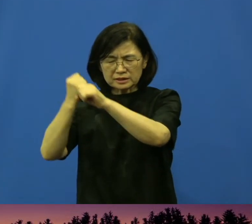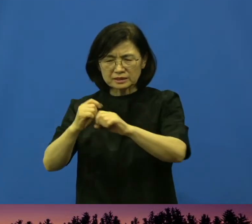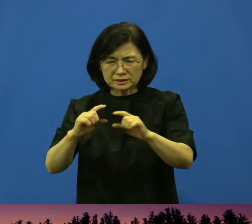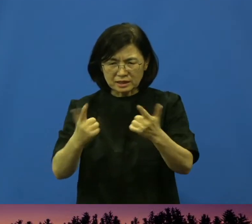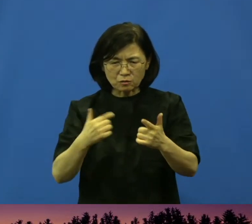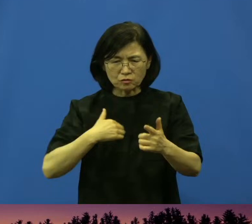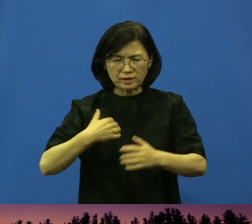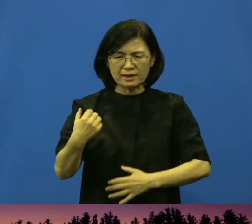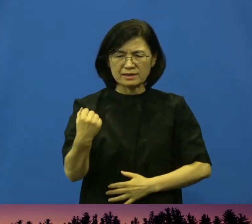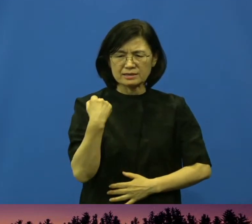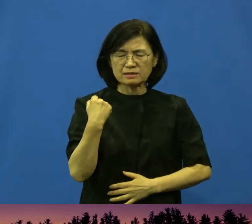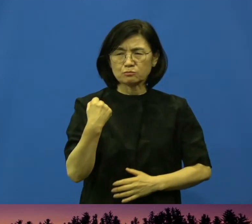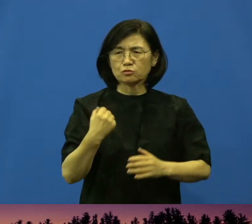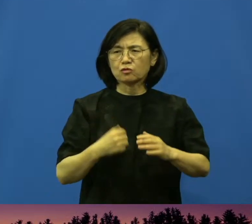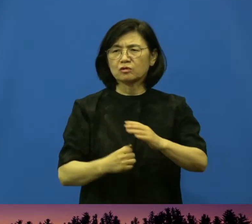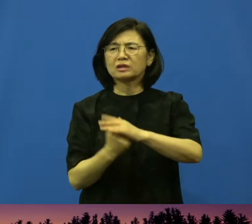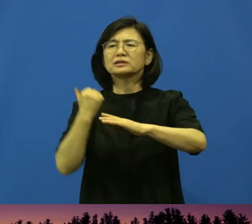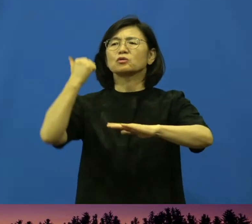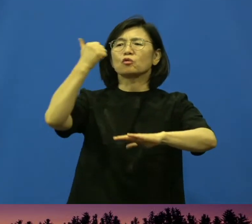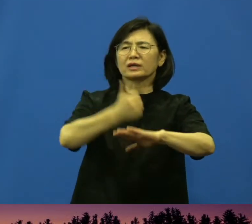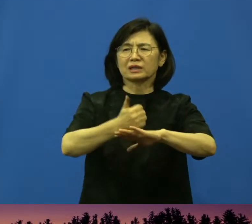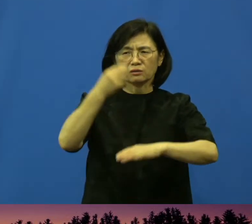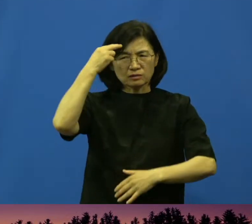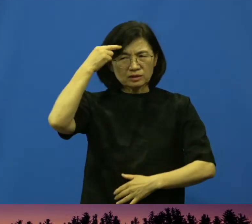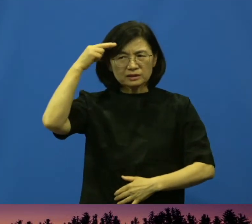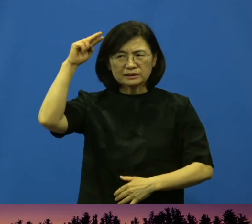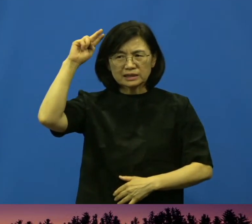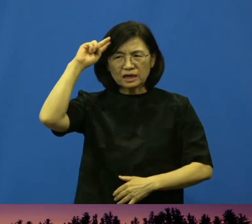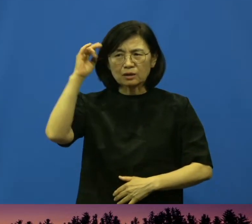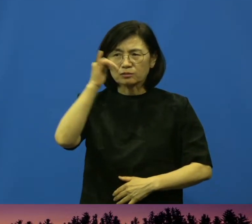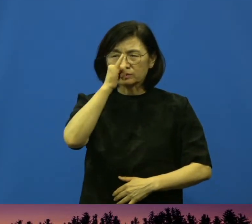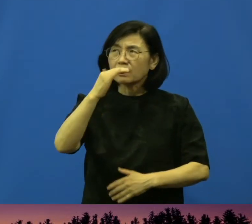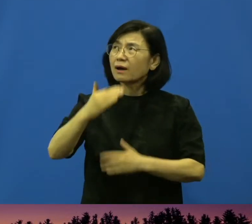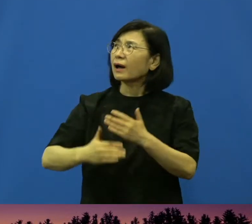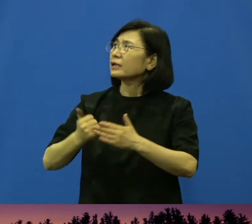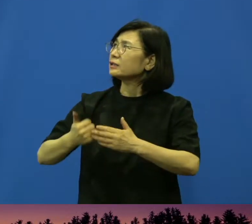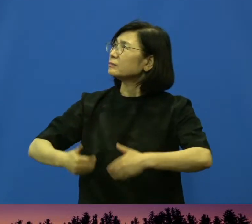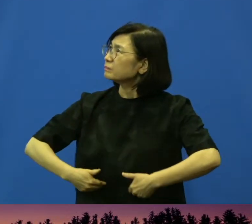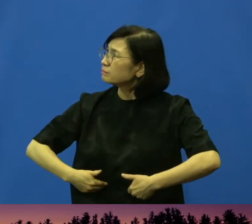성공한 사람은 착각하거든요. 이제 하나님 필요 없어.